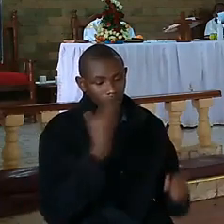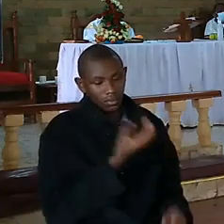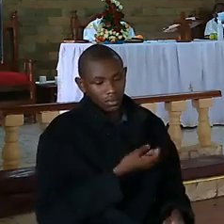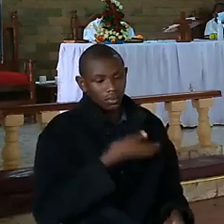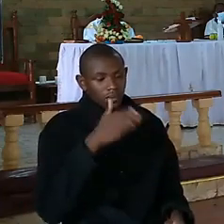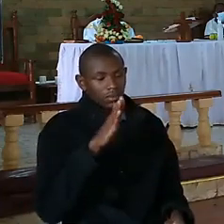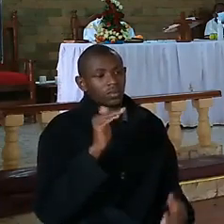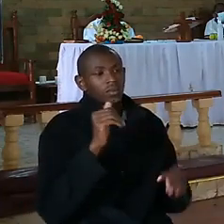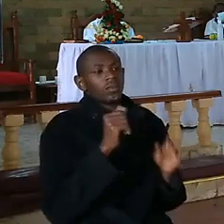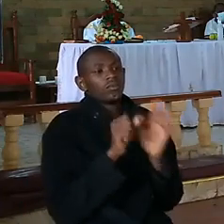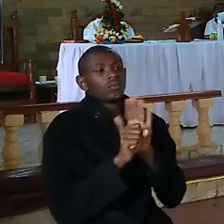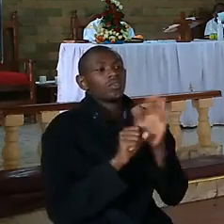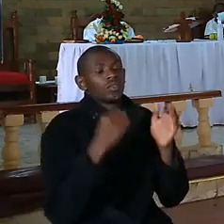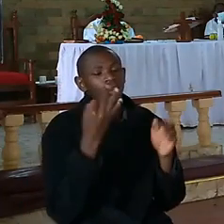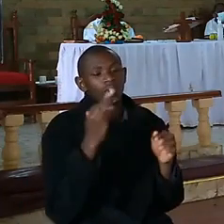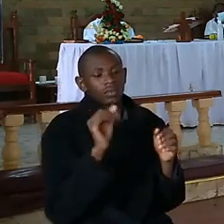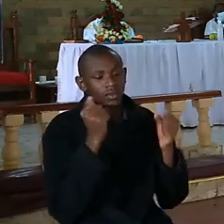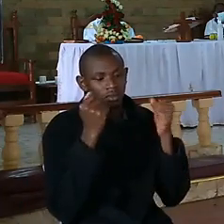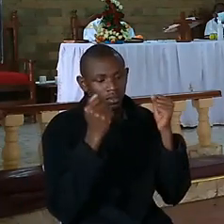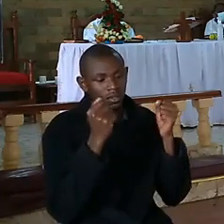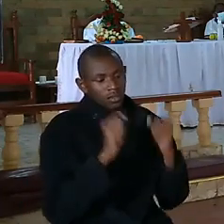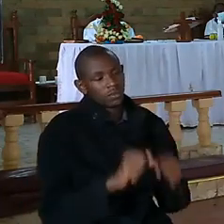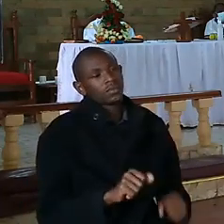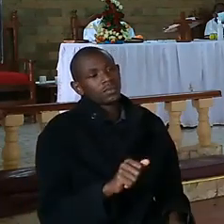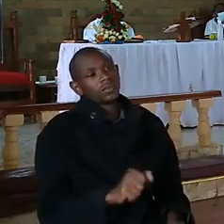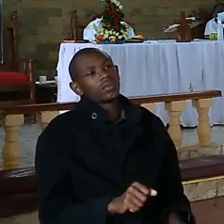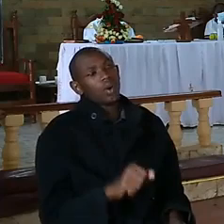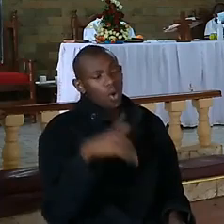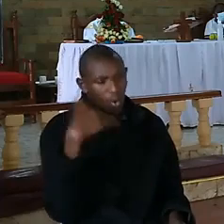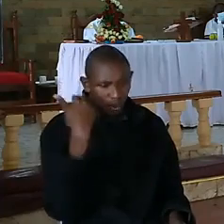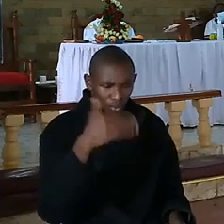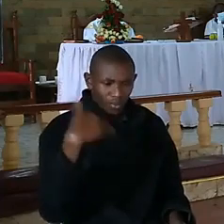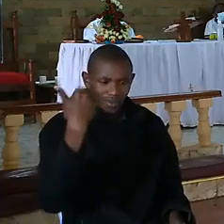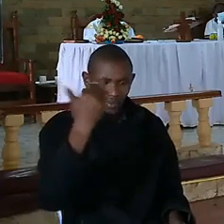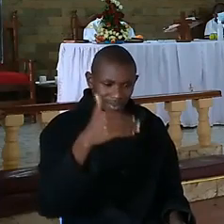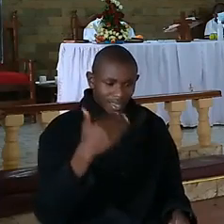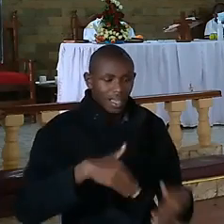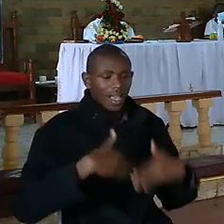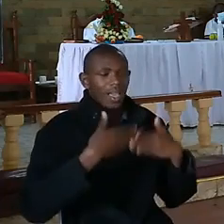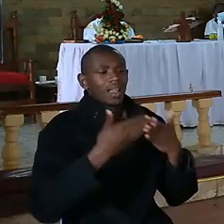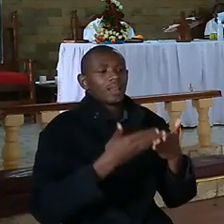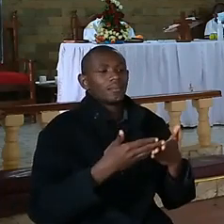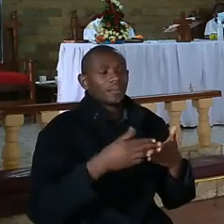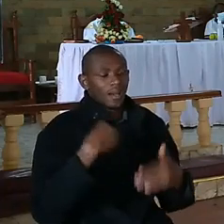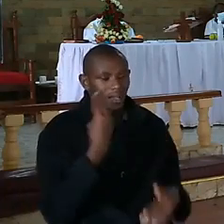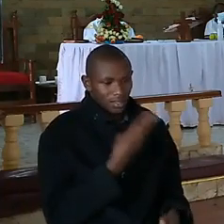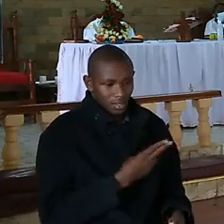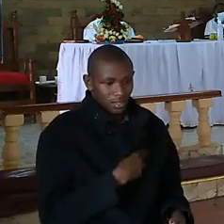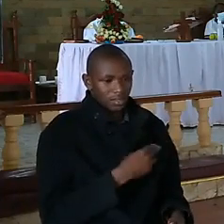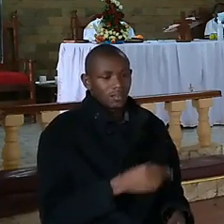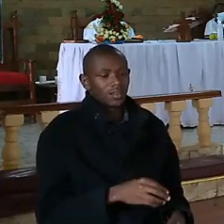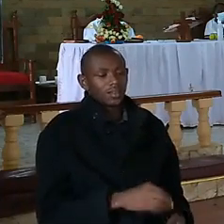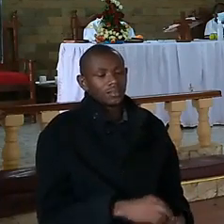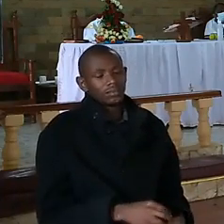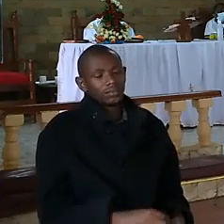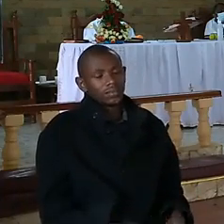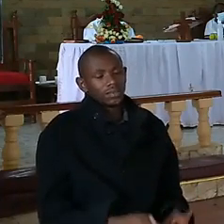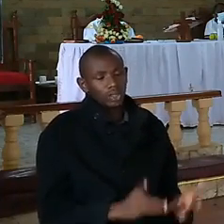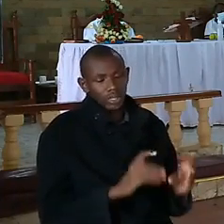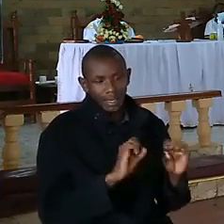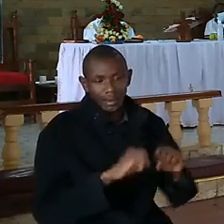nĩ hinya na gũtirĩ hĩndĩ angĩremwo nĩ gũtũteithũra na gũtirĩ kũndũ atangĩtũruta na gũtirĩ ũndũ atangĩka nĩgetha